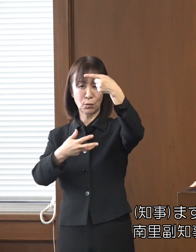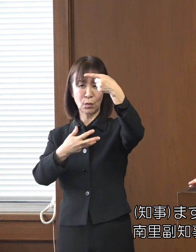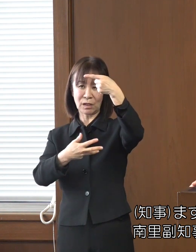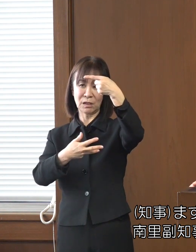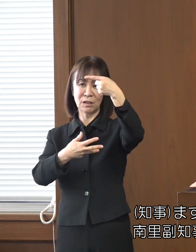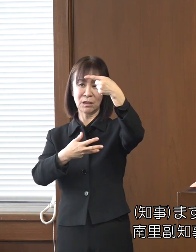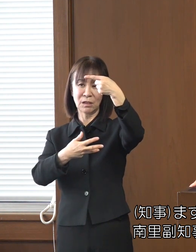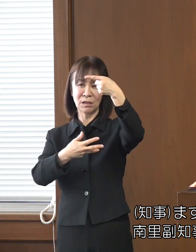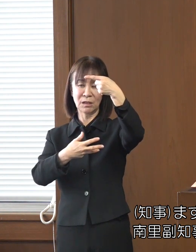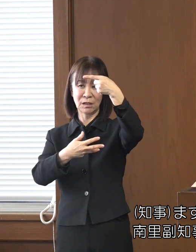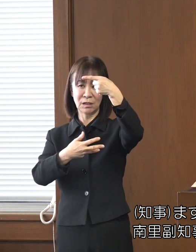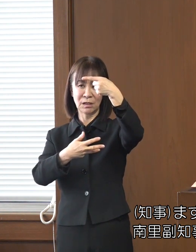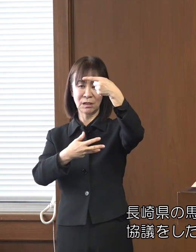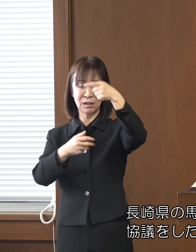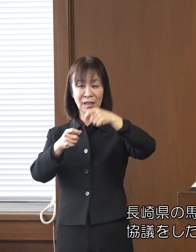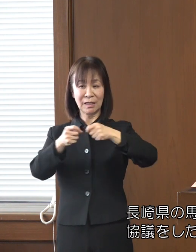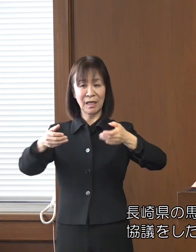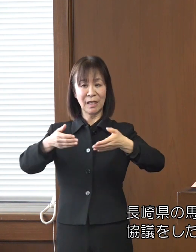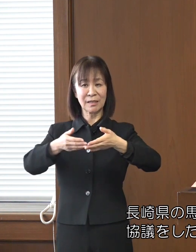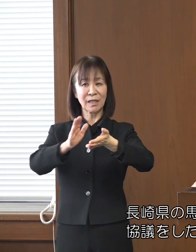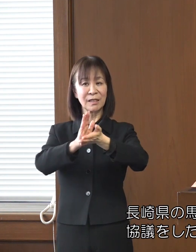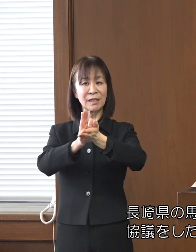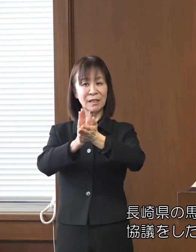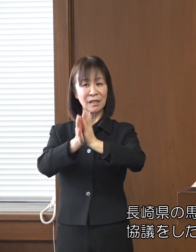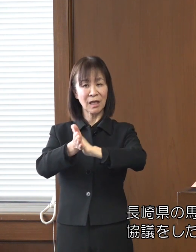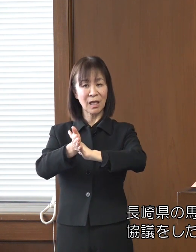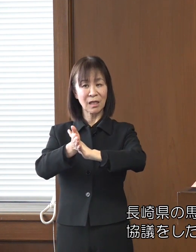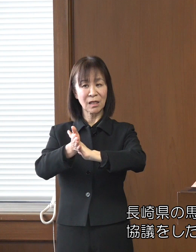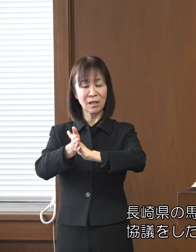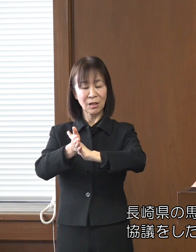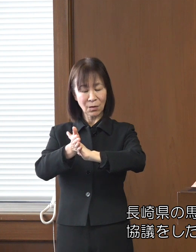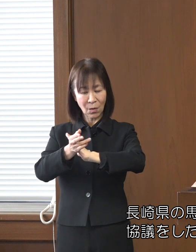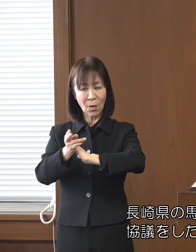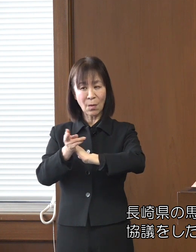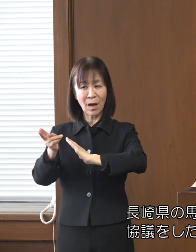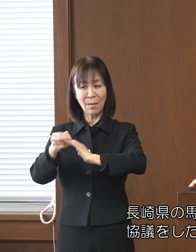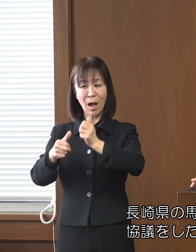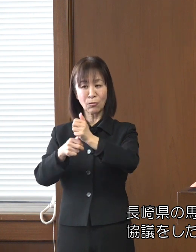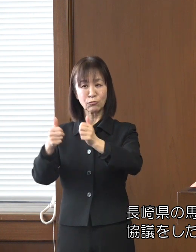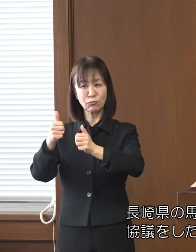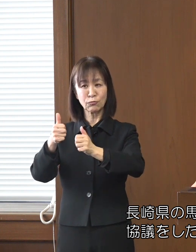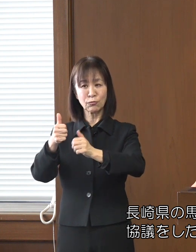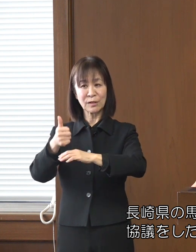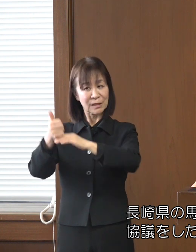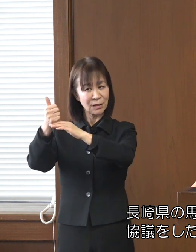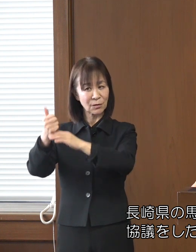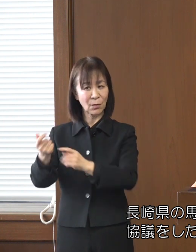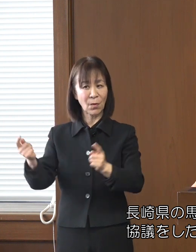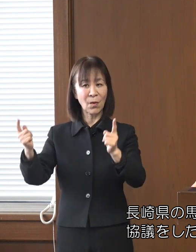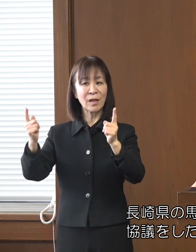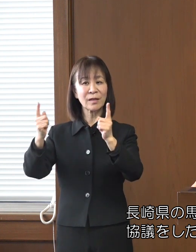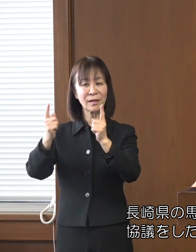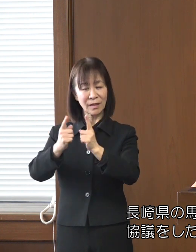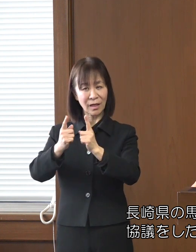1月の18日ですか、長崎県の馬場副知事と面談して、